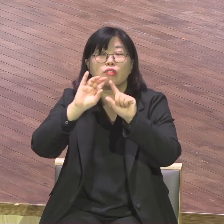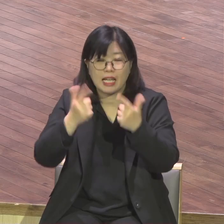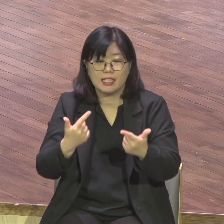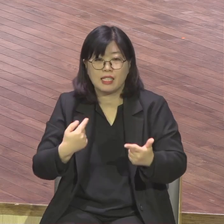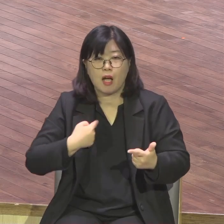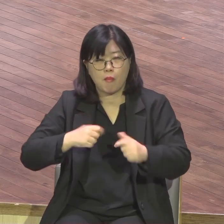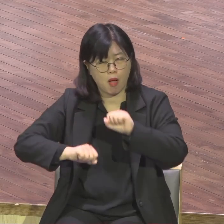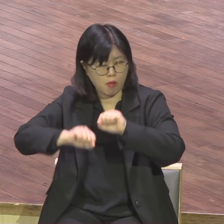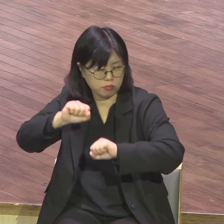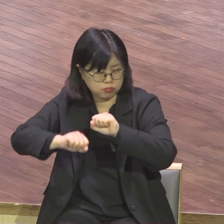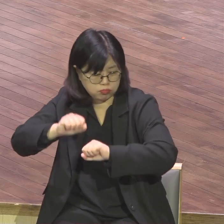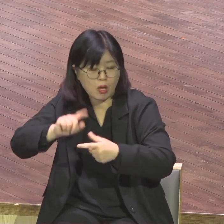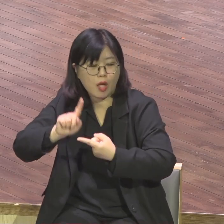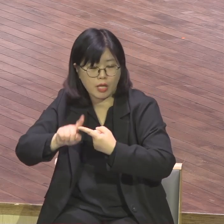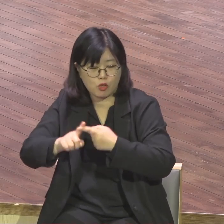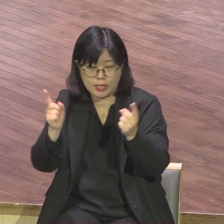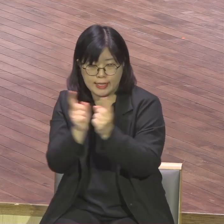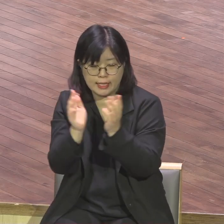것은 행합니다.